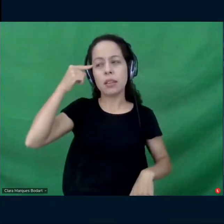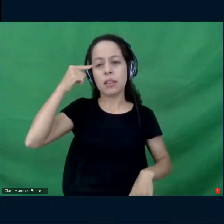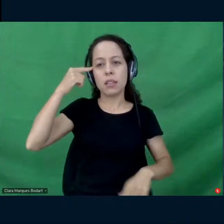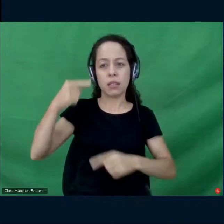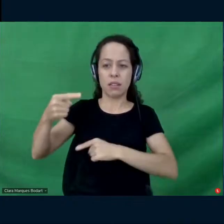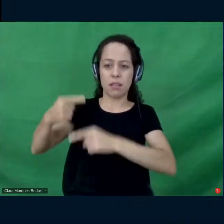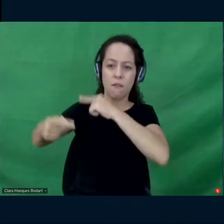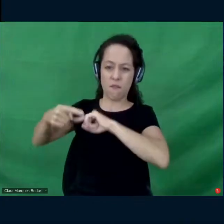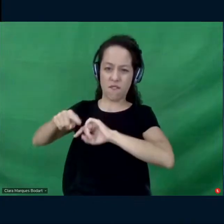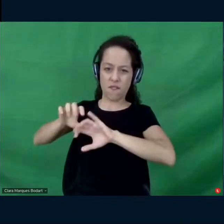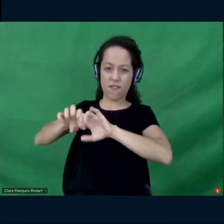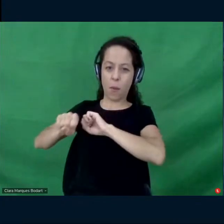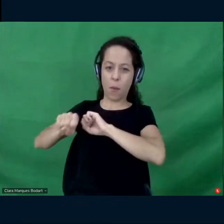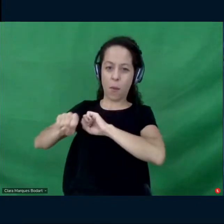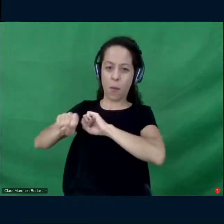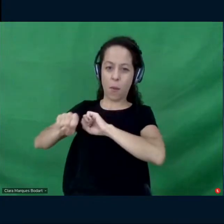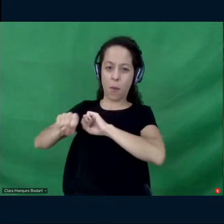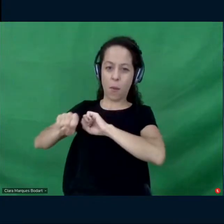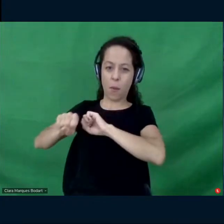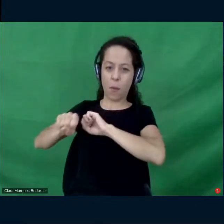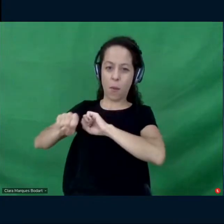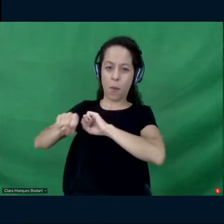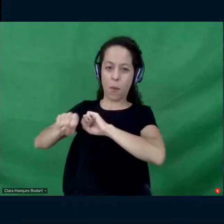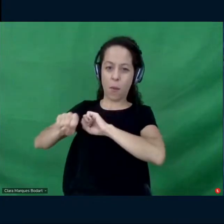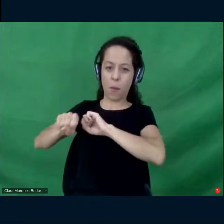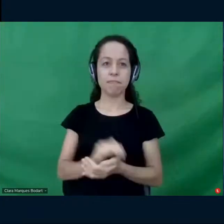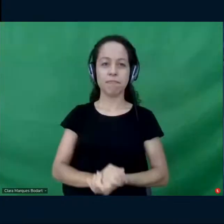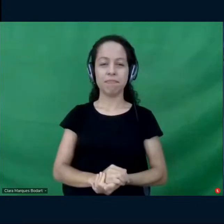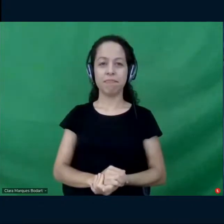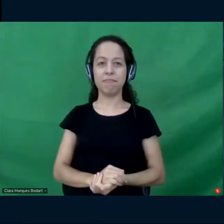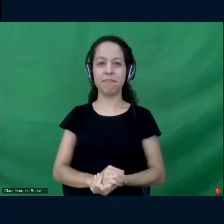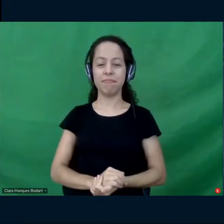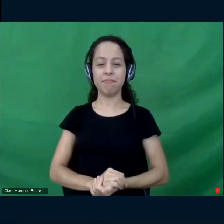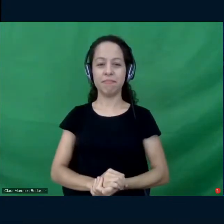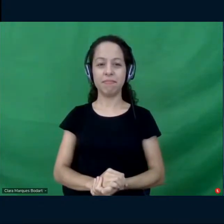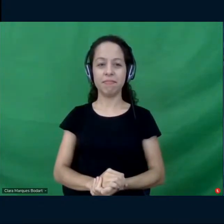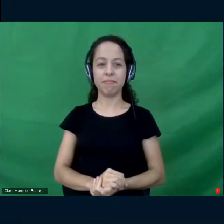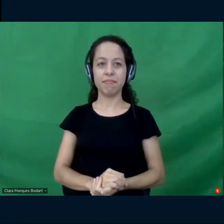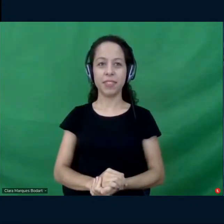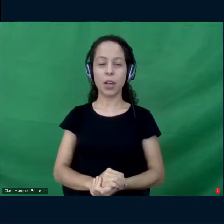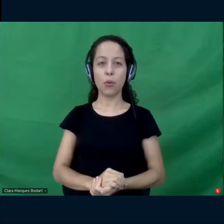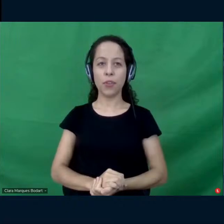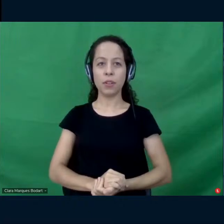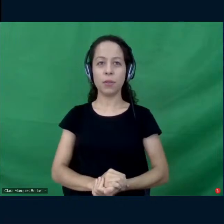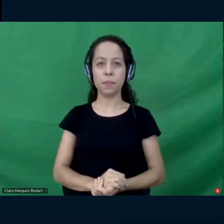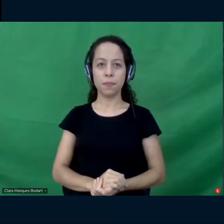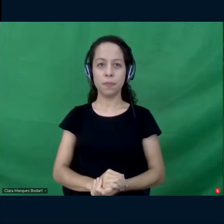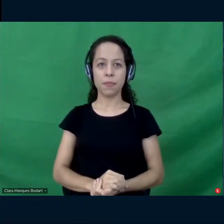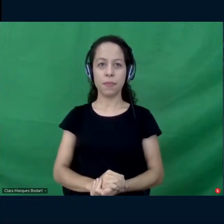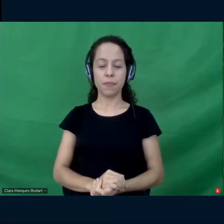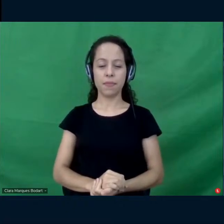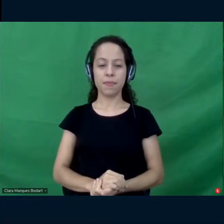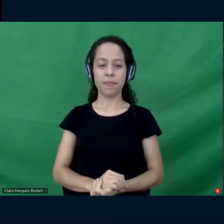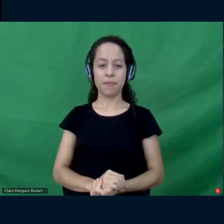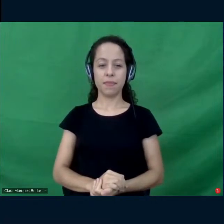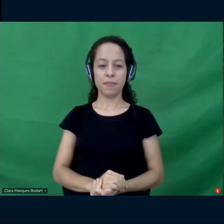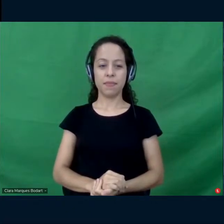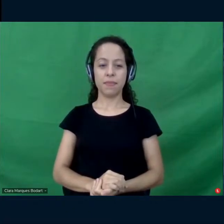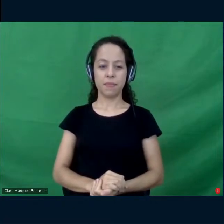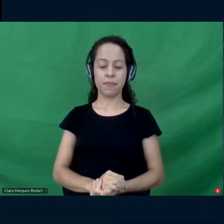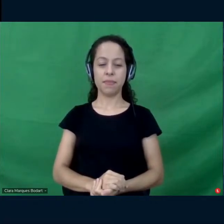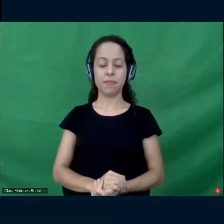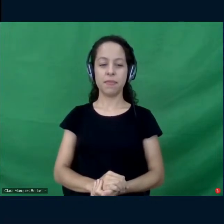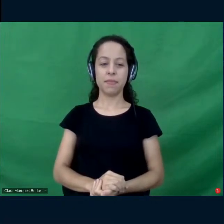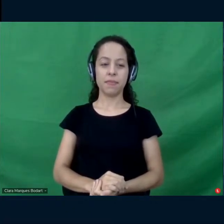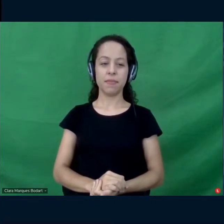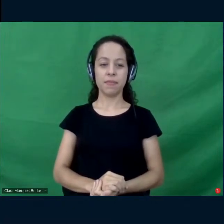formação da juventude, né? E também a expectativa de enfrentar a militarização escolar, porque ela foi